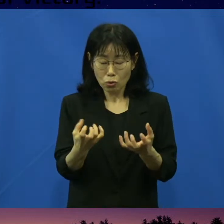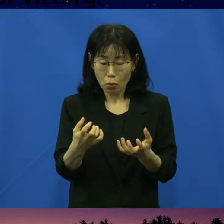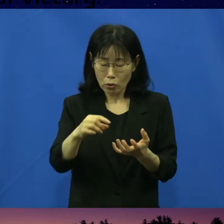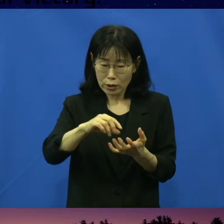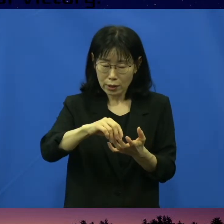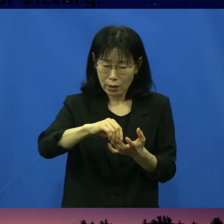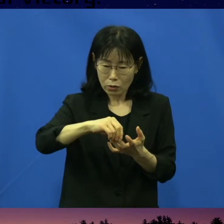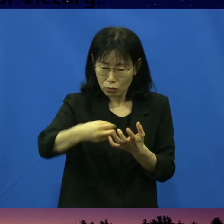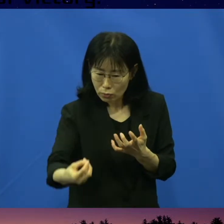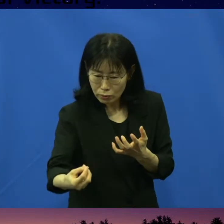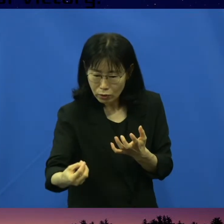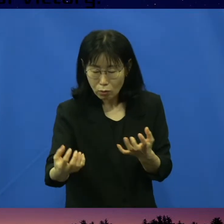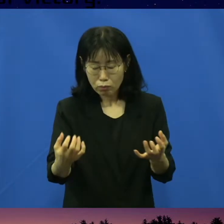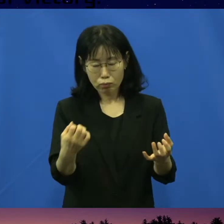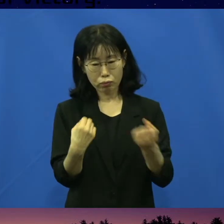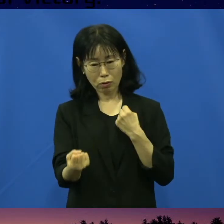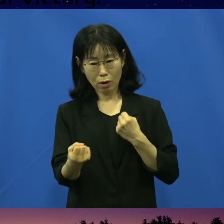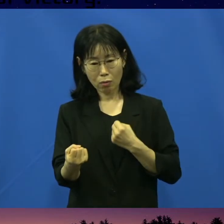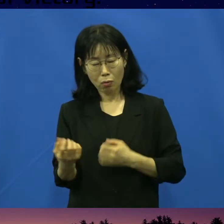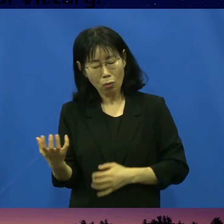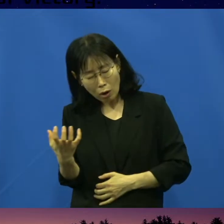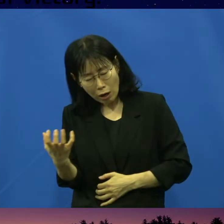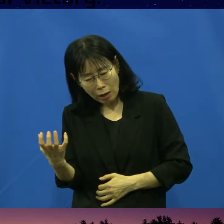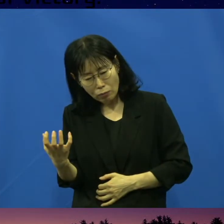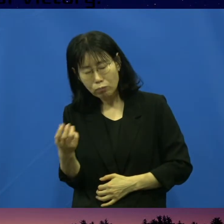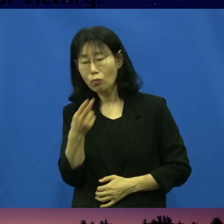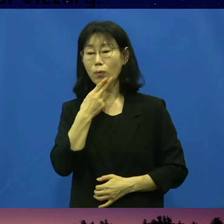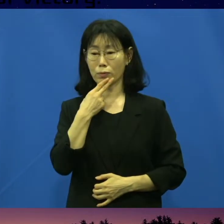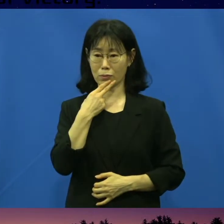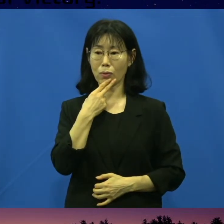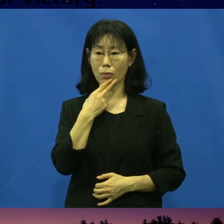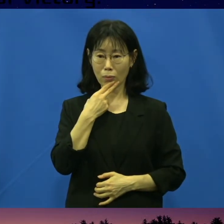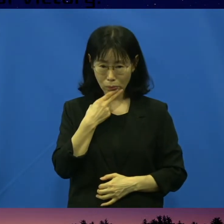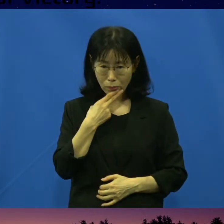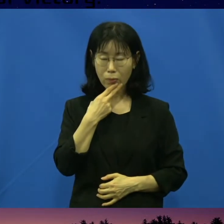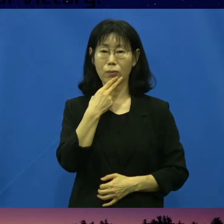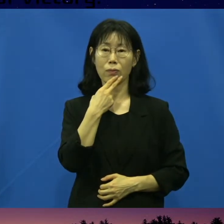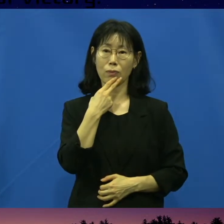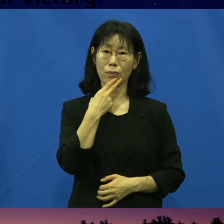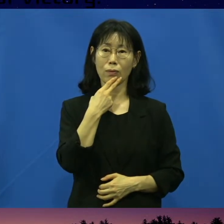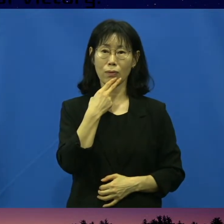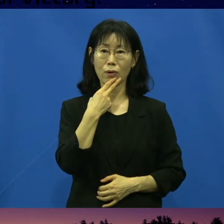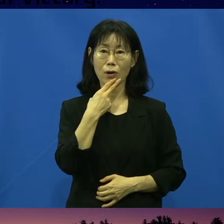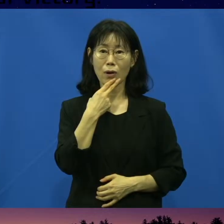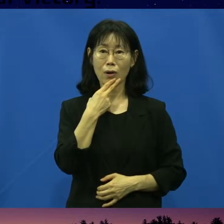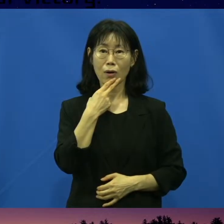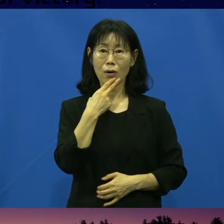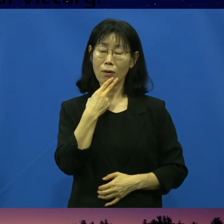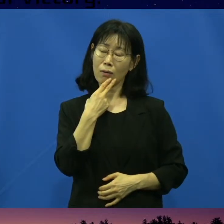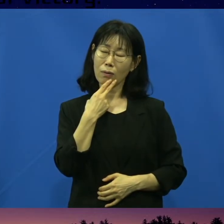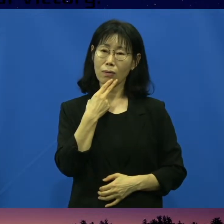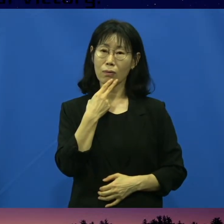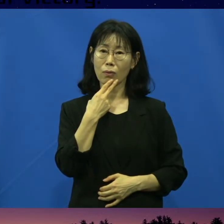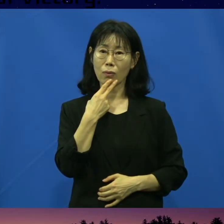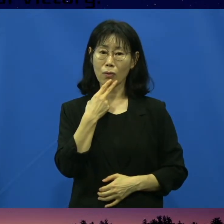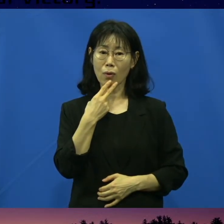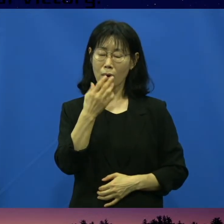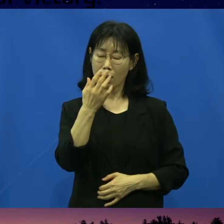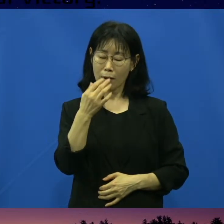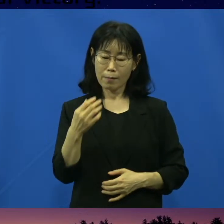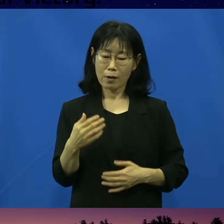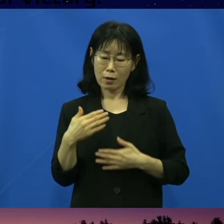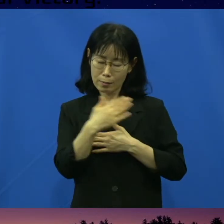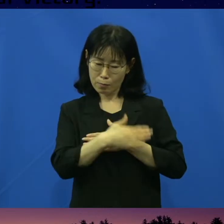장기가 훼손되는데도 일을 하다가 떨어져 나가는데 그게 신체 일부에 떨어져 나가는 것에 대한 고통이 없는 거예요. 무감각한 거예요.